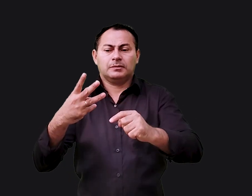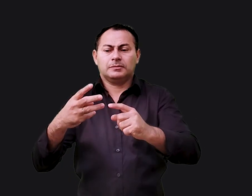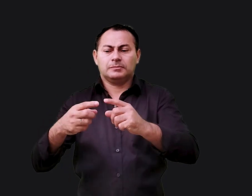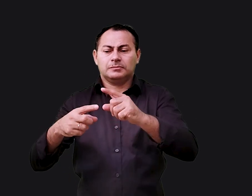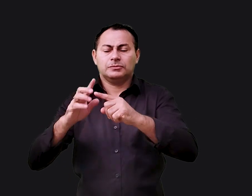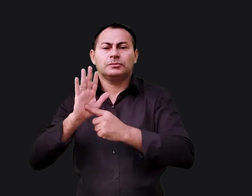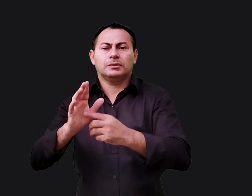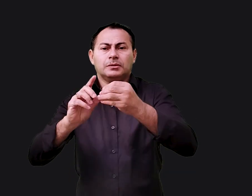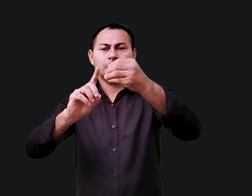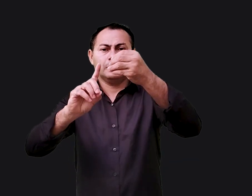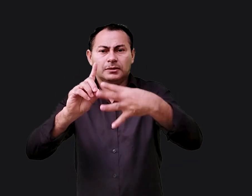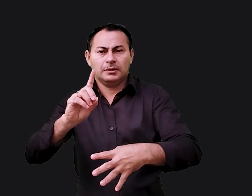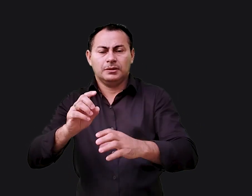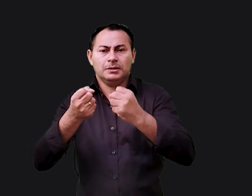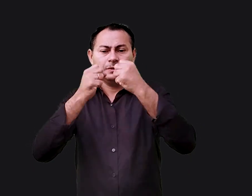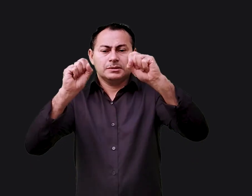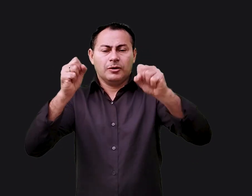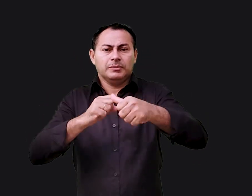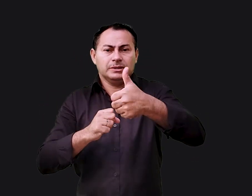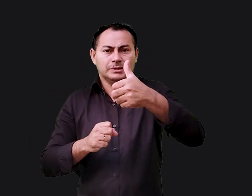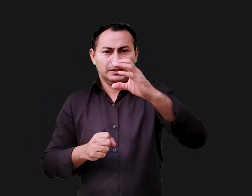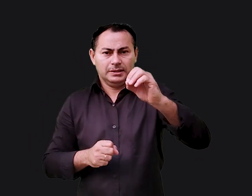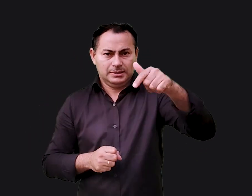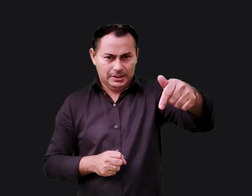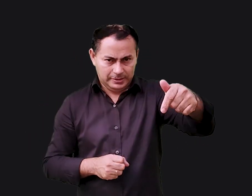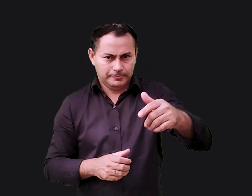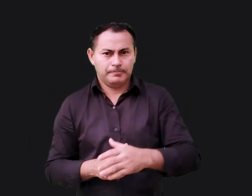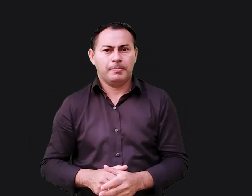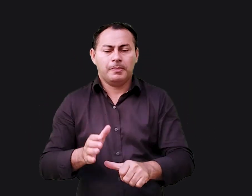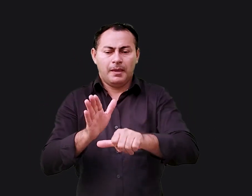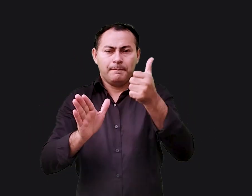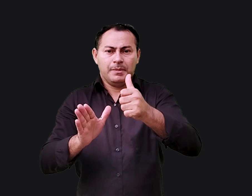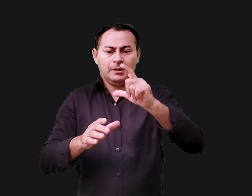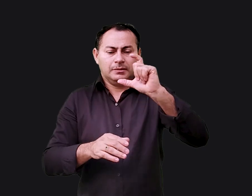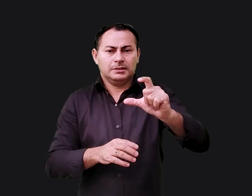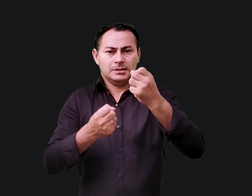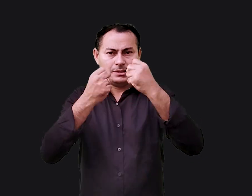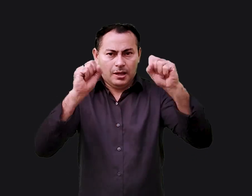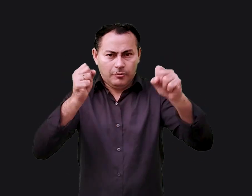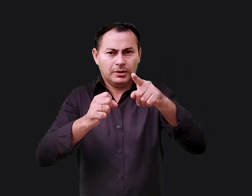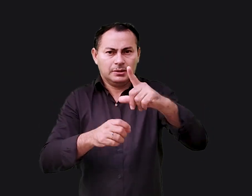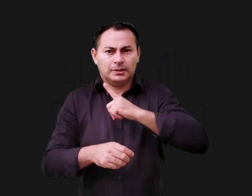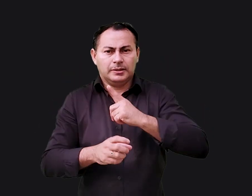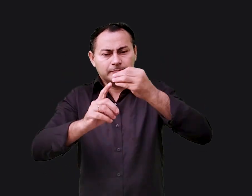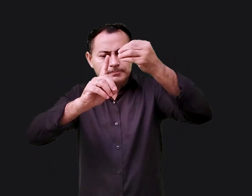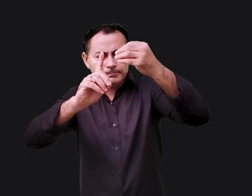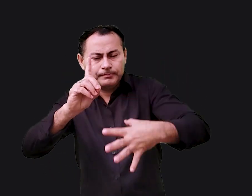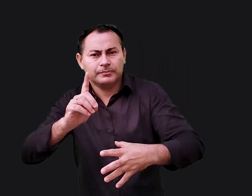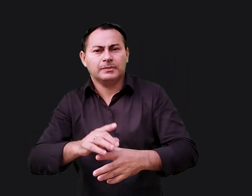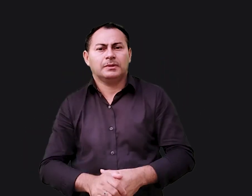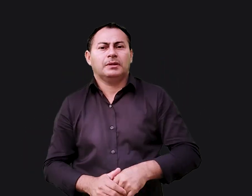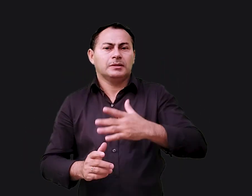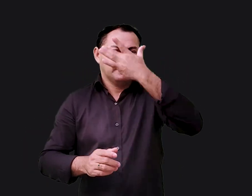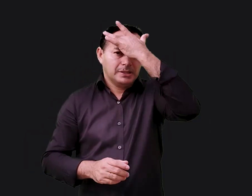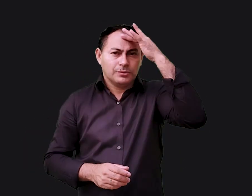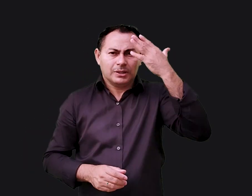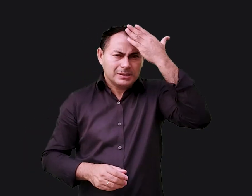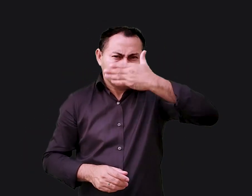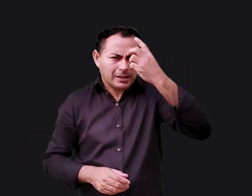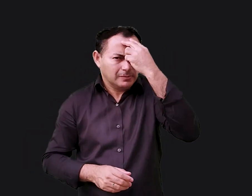três tipos e perdição estão descritos no Salmo 107 na primeira parte desse Salmo você tem a descrição do cego